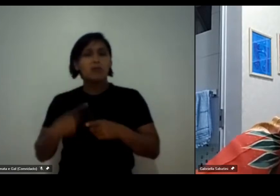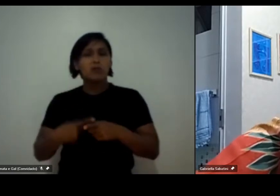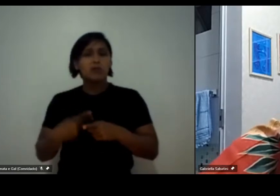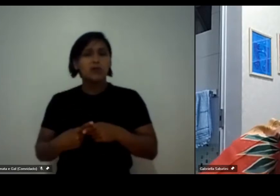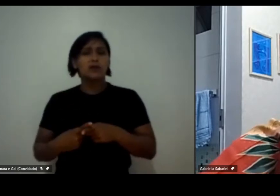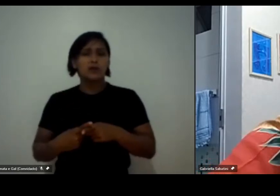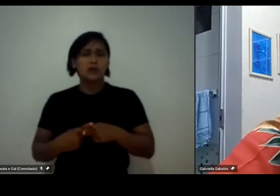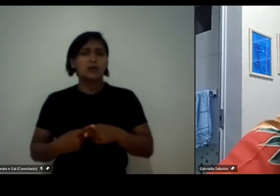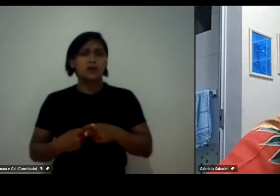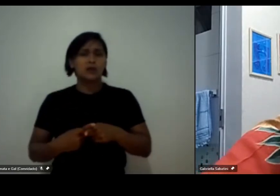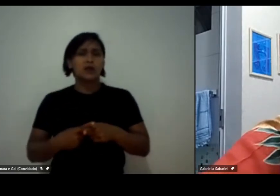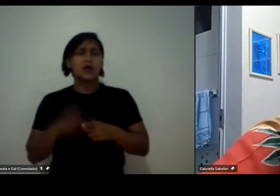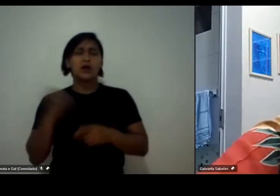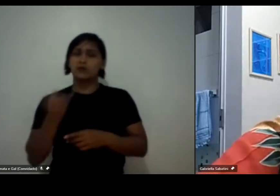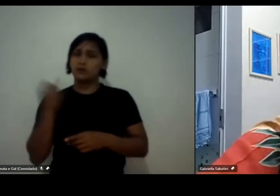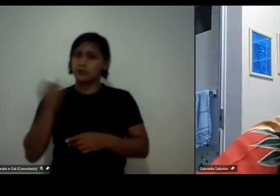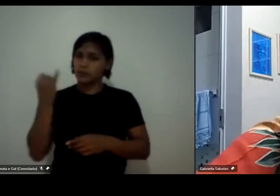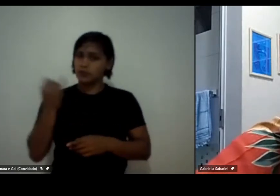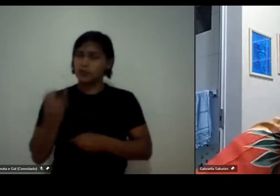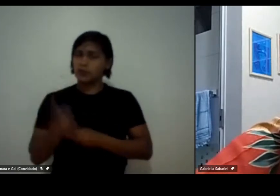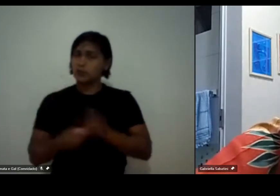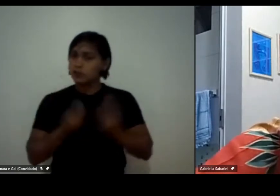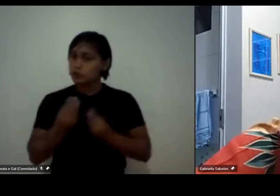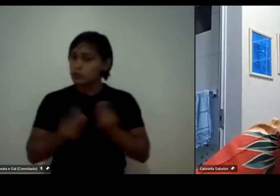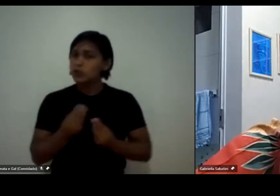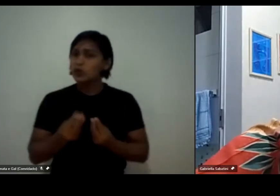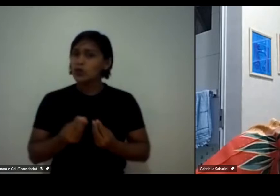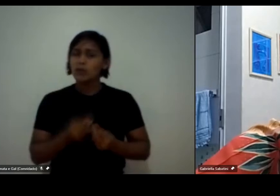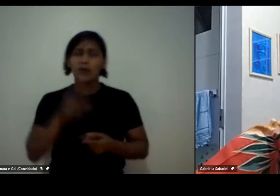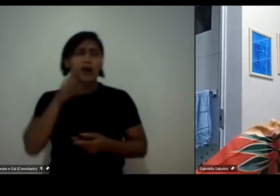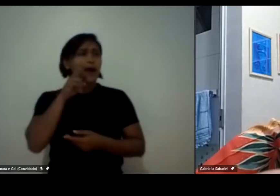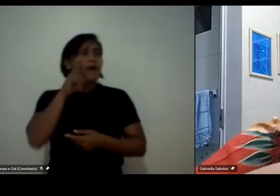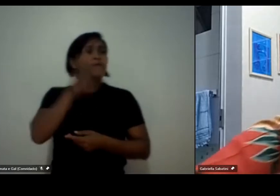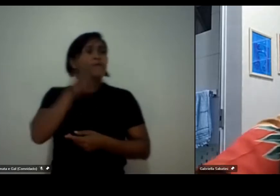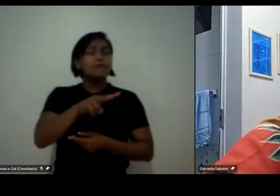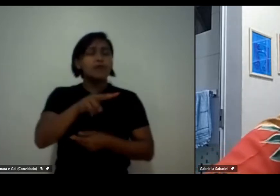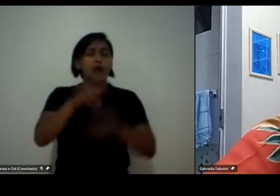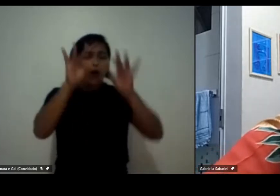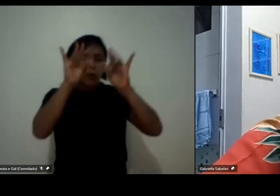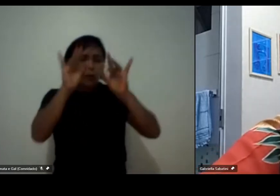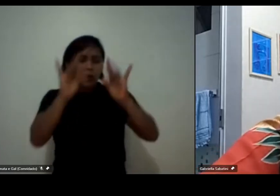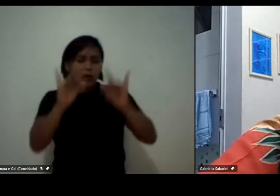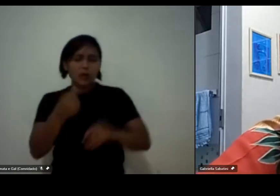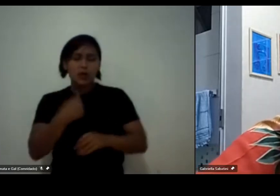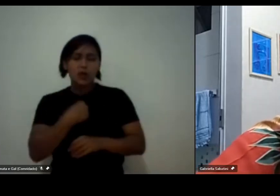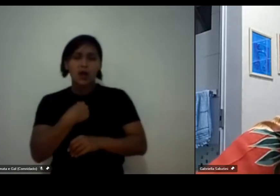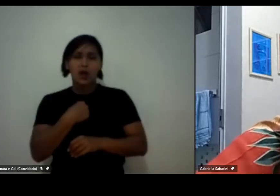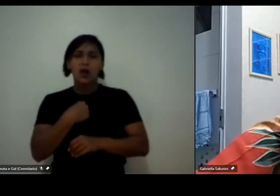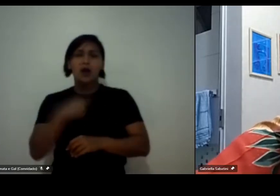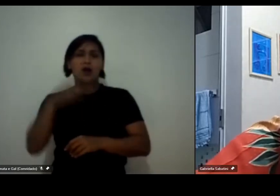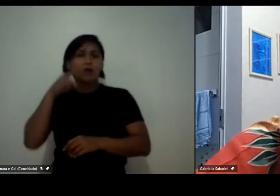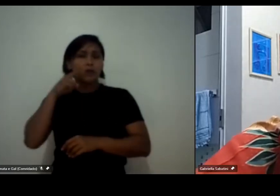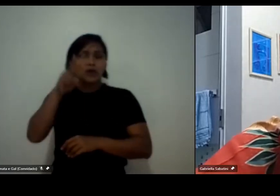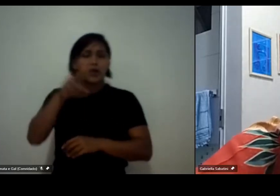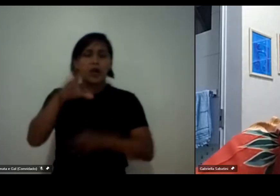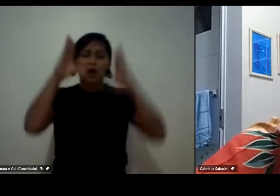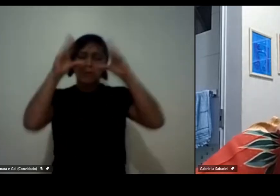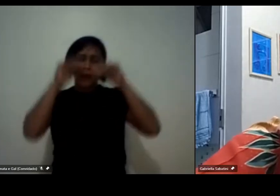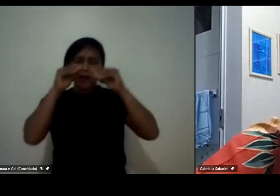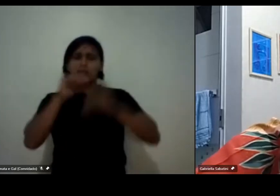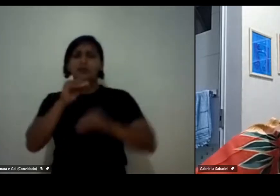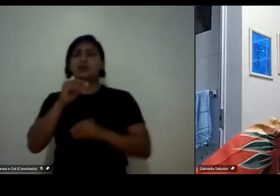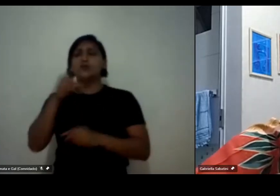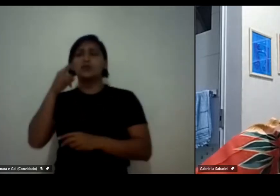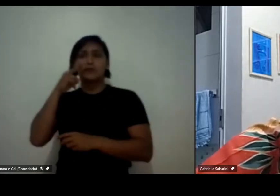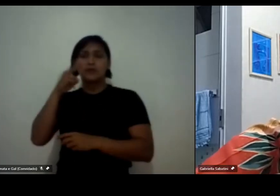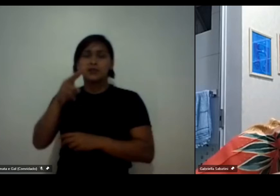seria tão fundamental. Como seria enxergar de uma maneira tão peculiar como eu enxergo por causa da baixa visão e